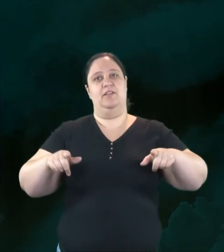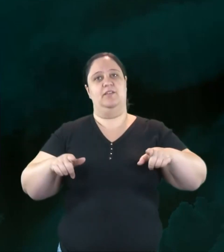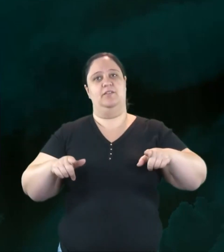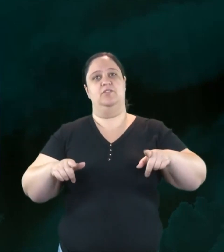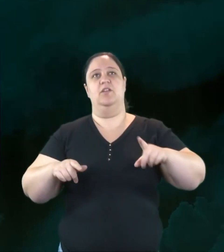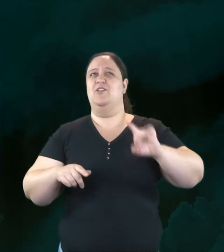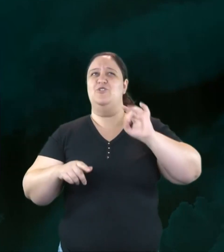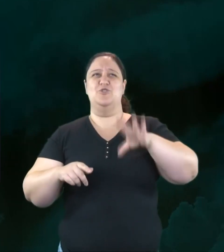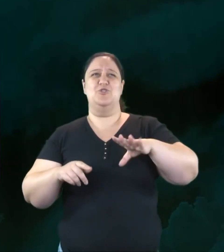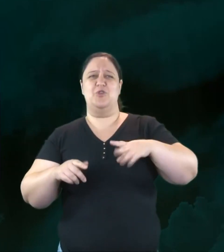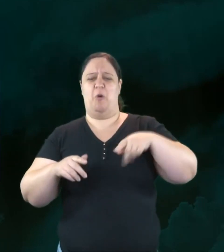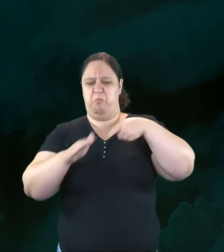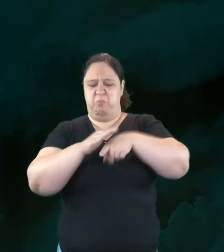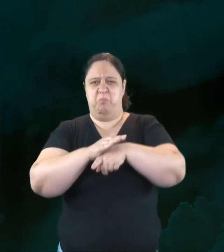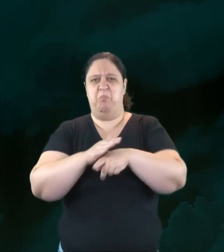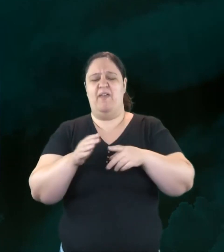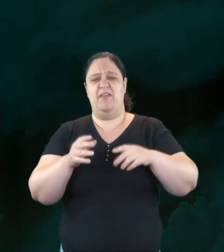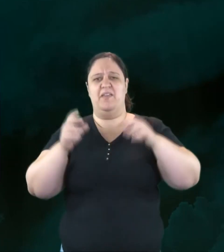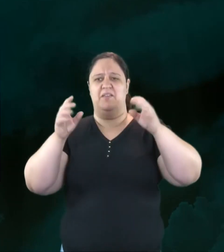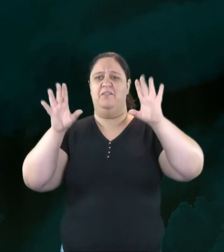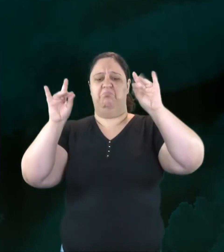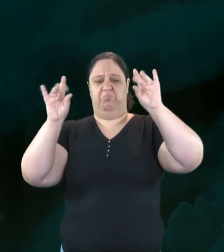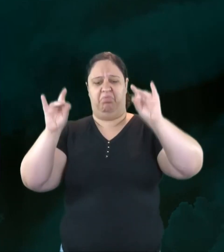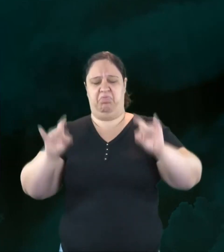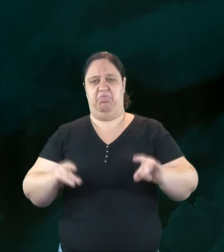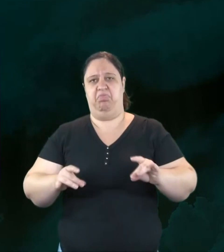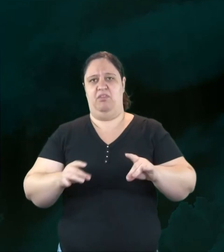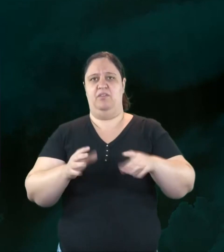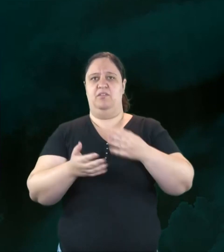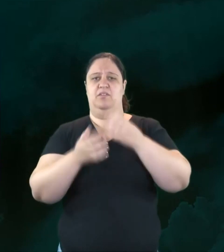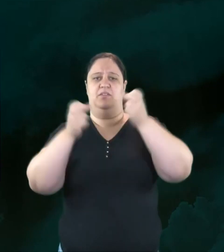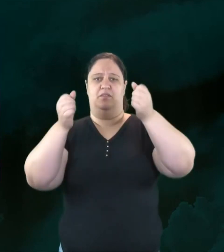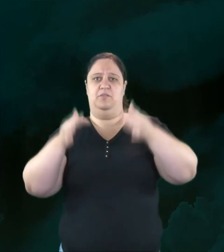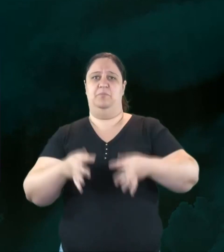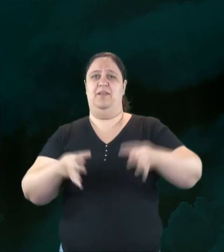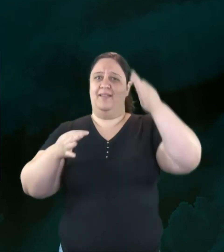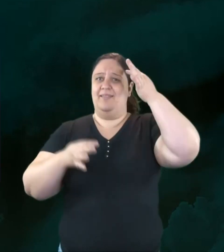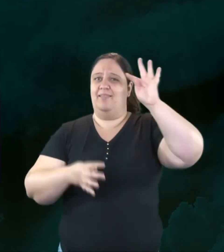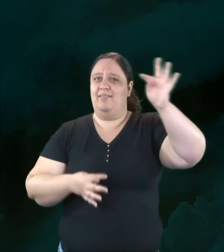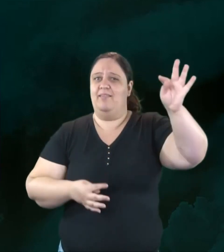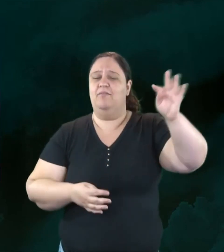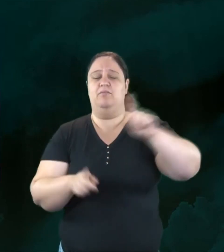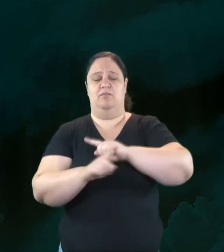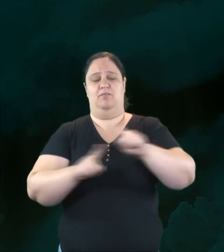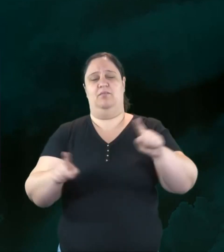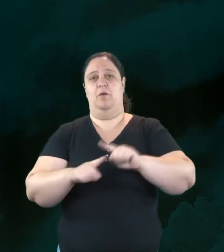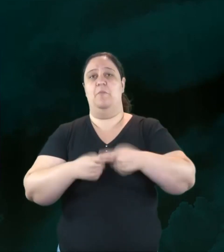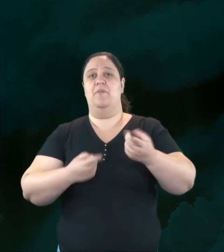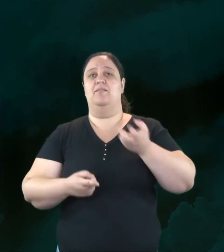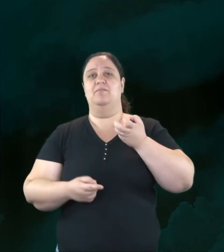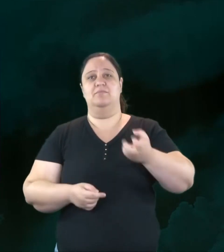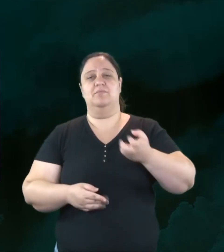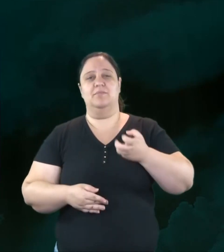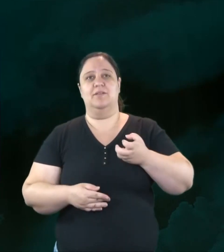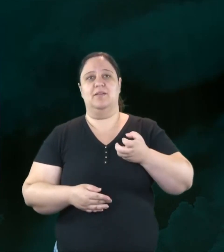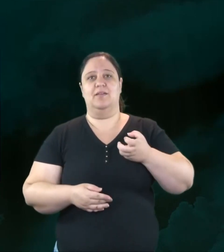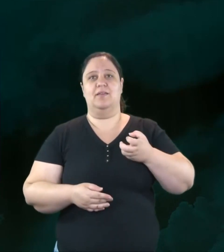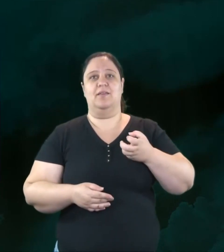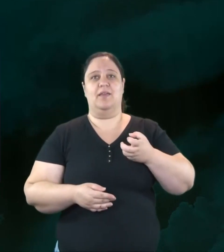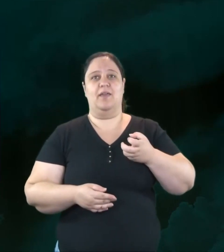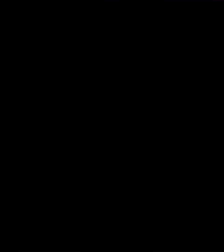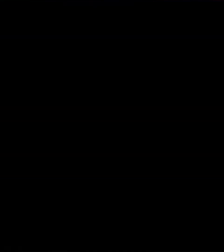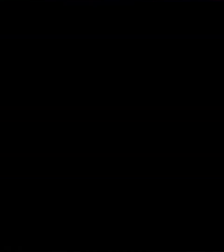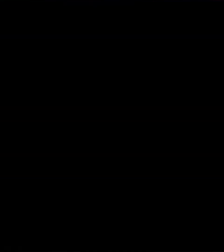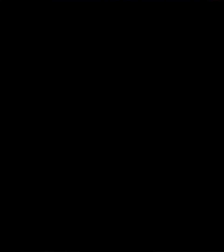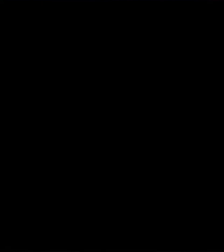pontos doutrinários importantes, mas a nossa preocupação é passar numa palavra atual, uma palavra